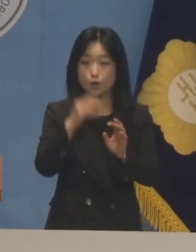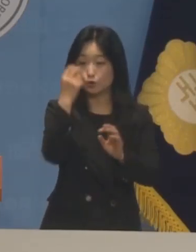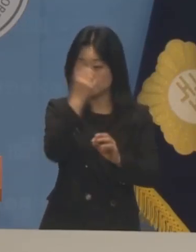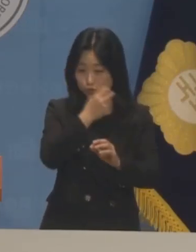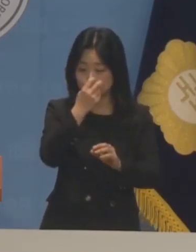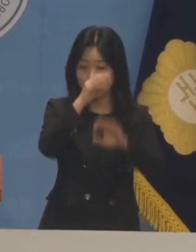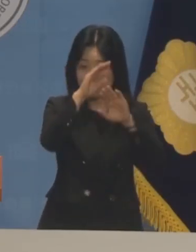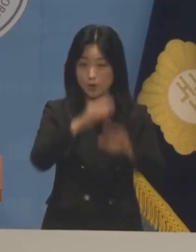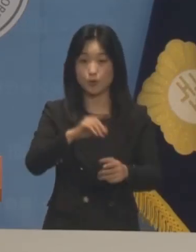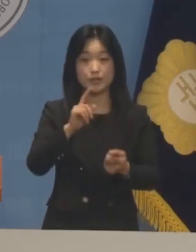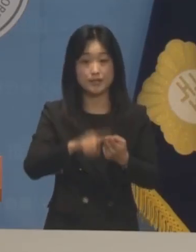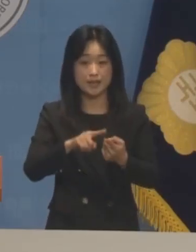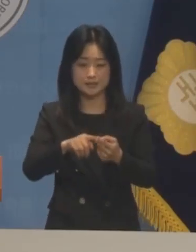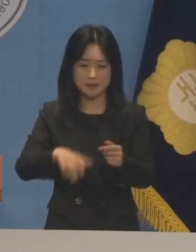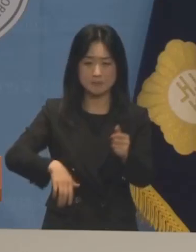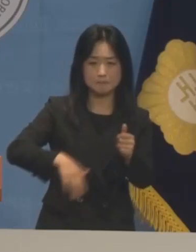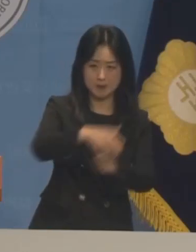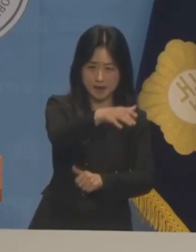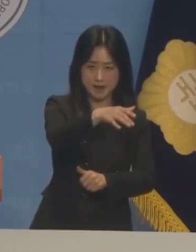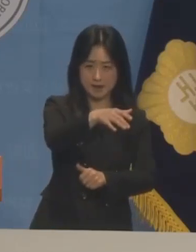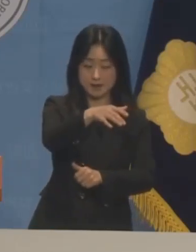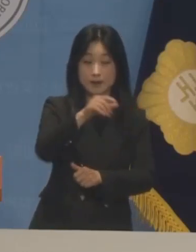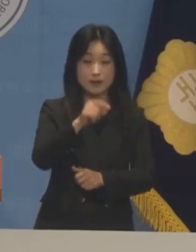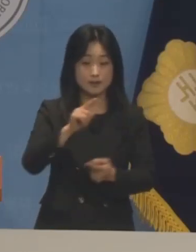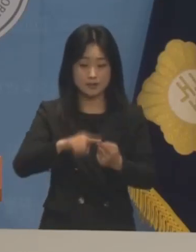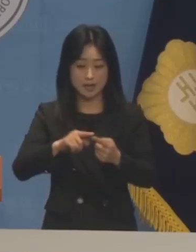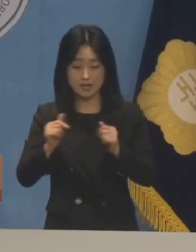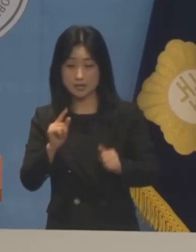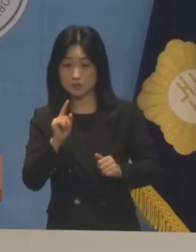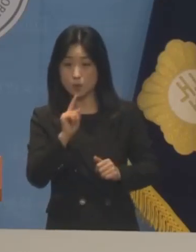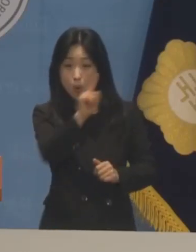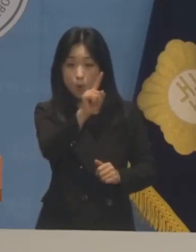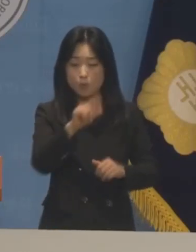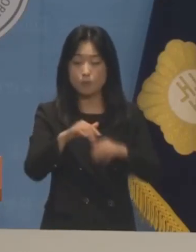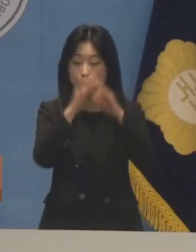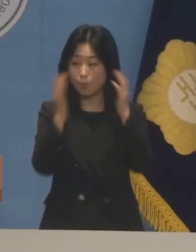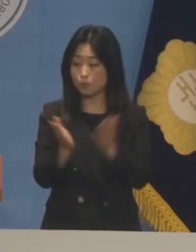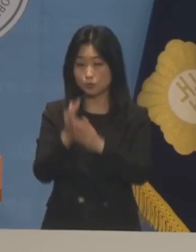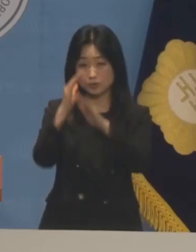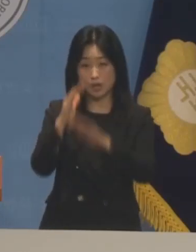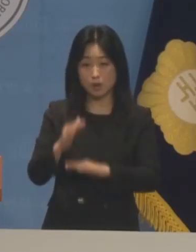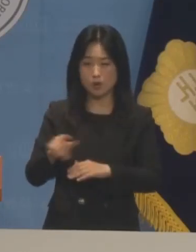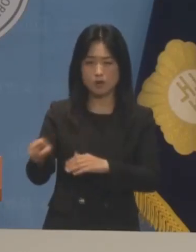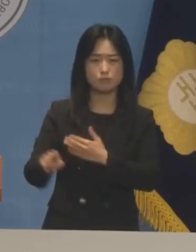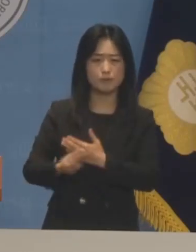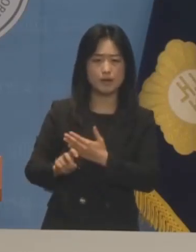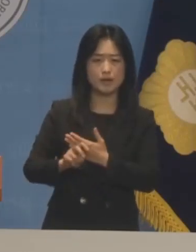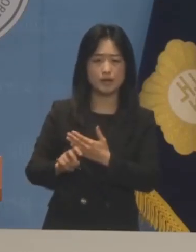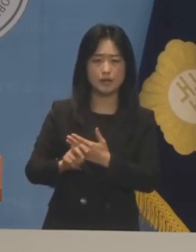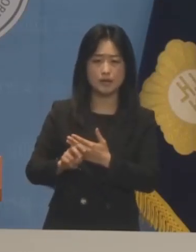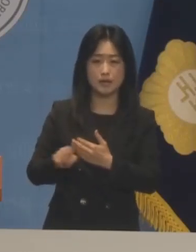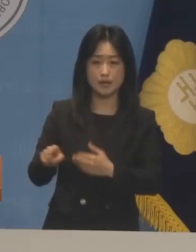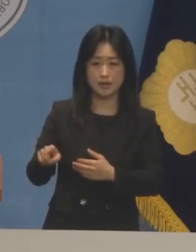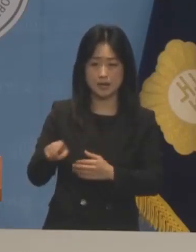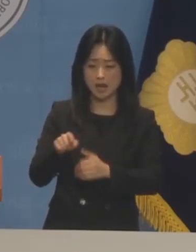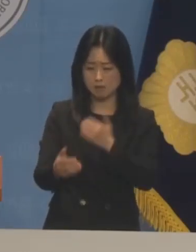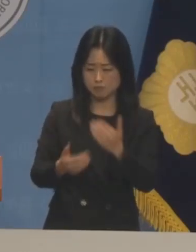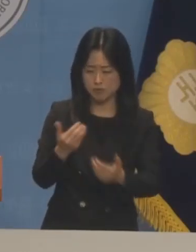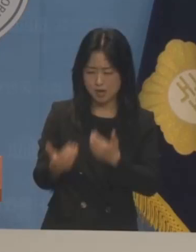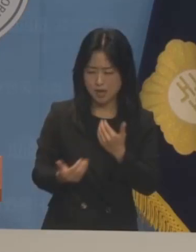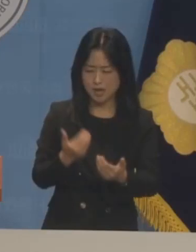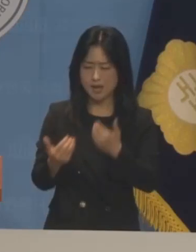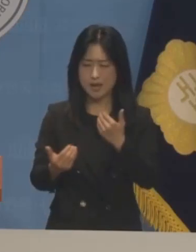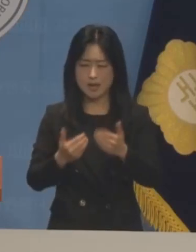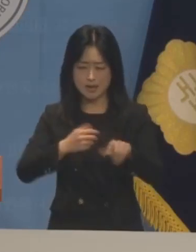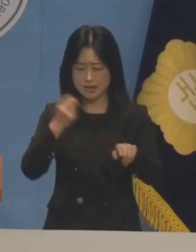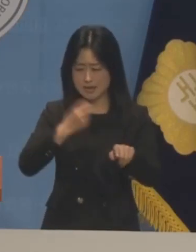수사에 대한 내용입니다. 그 수사와 기소는 온통 불법적인 압수수색